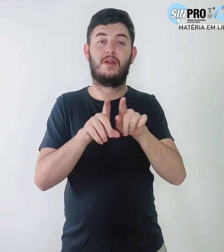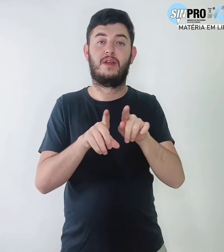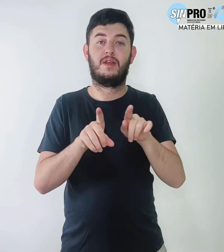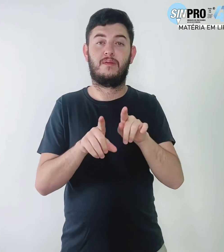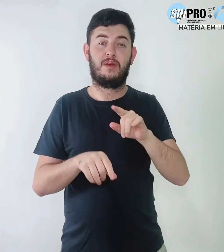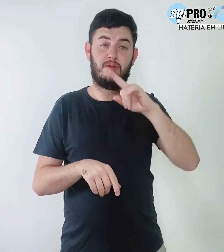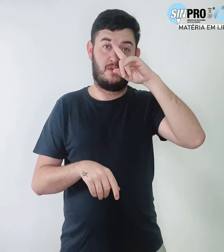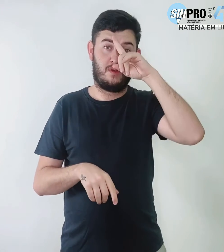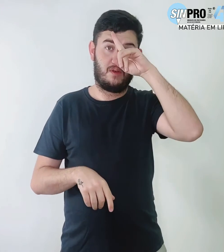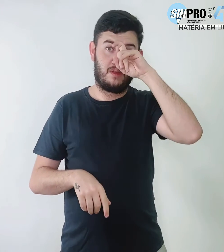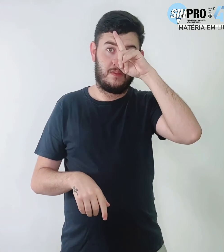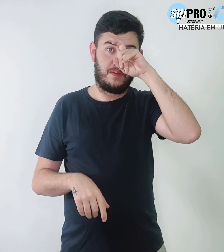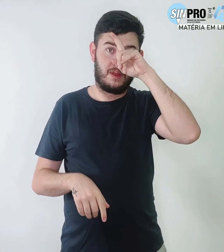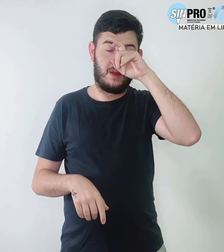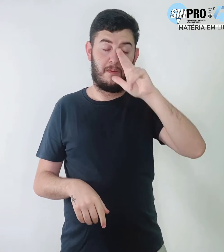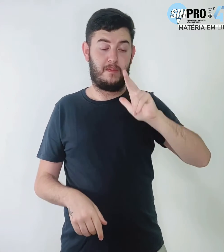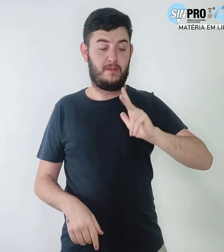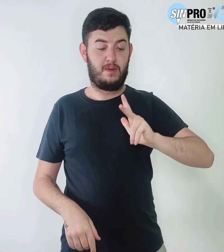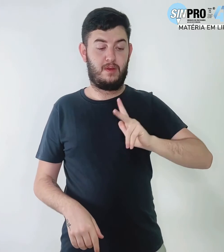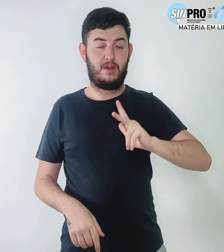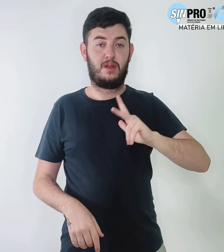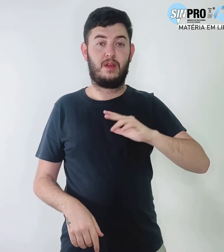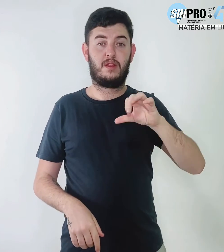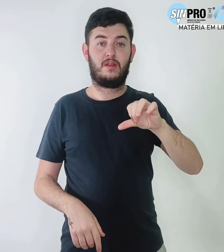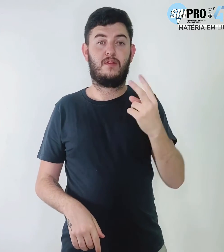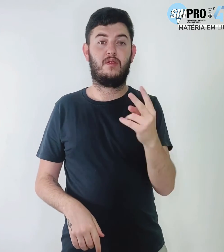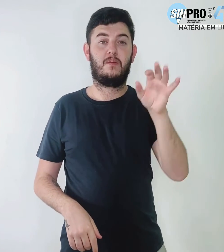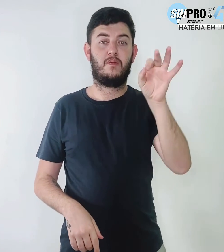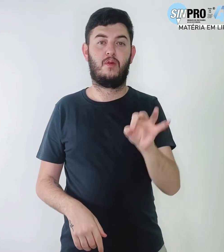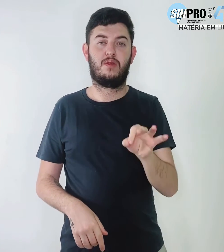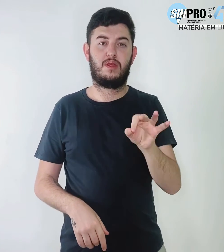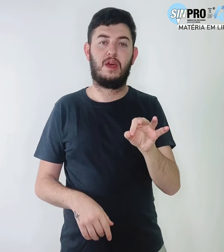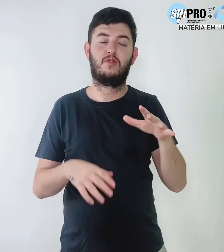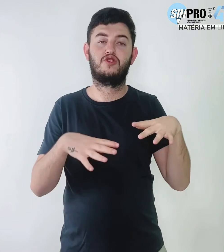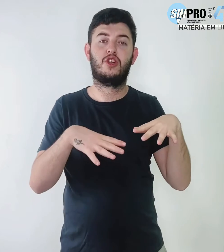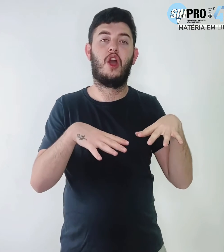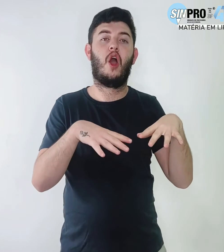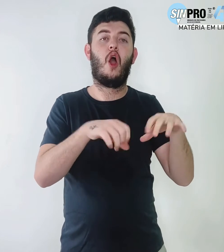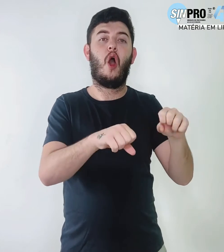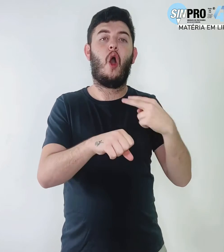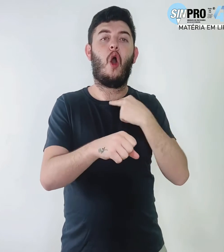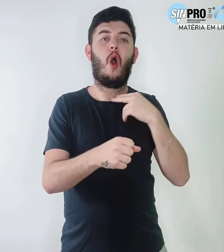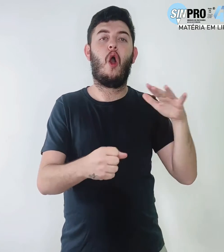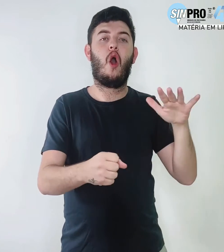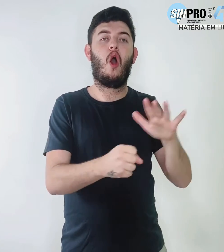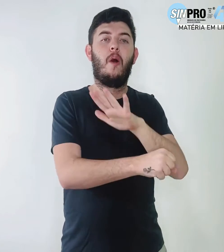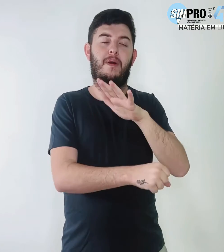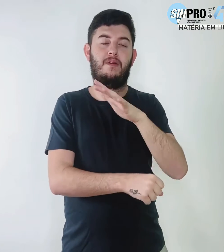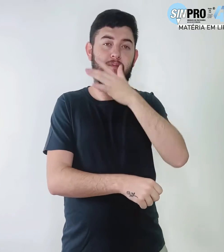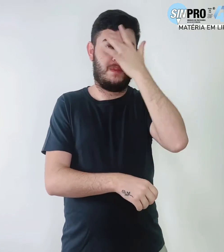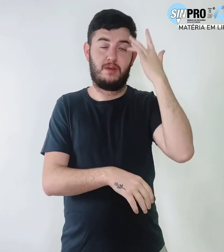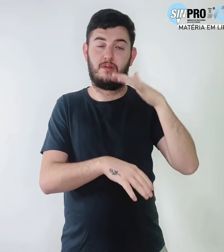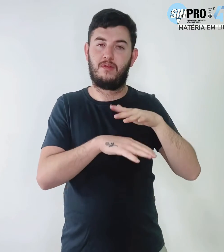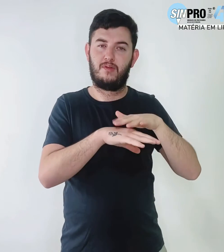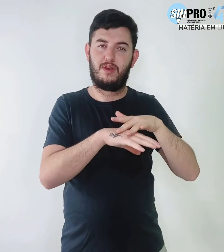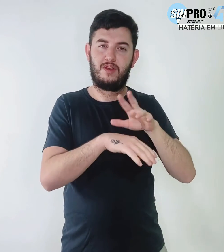96,2% de ocupação das UTIs nesta quarta-feira. O Agarram, referência em Covid-19 no